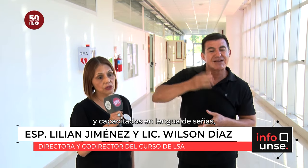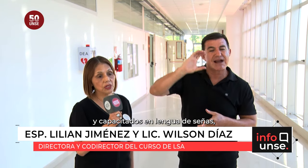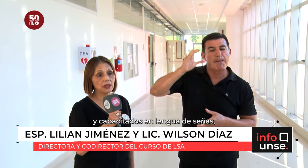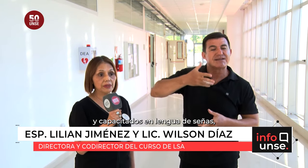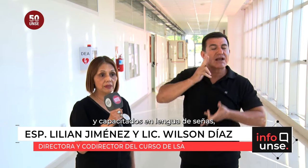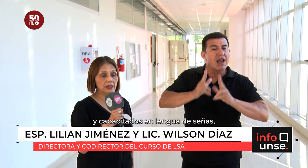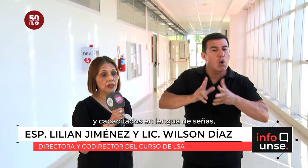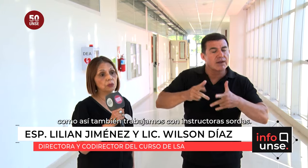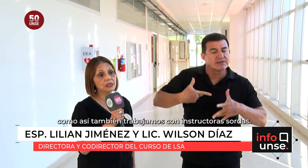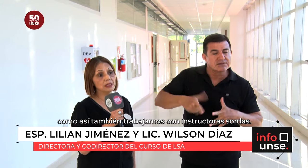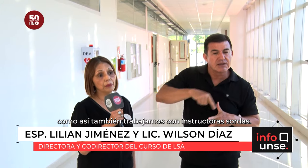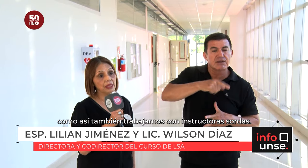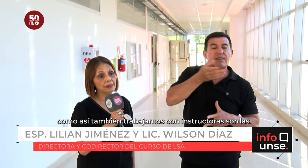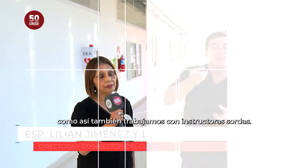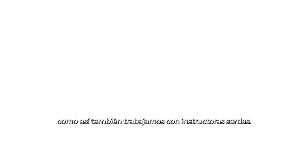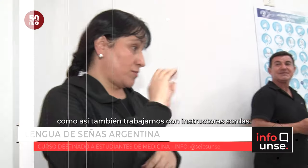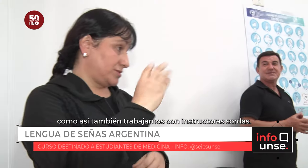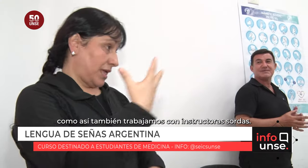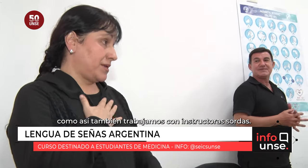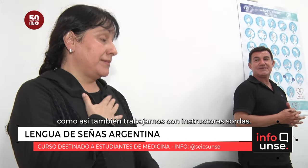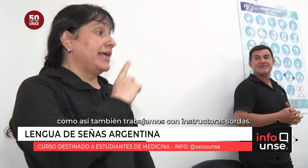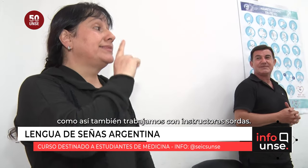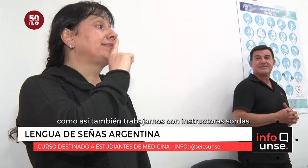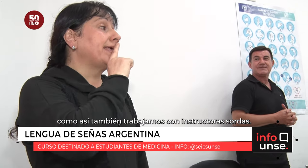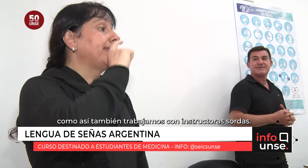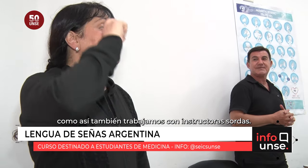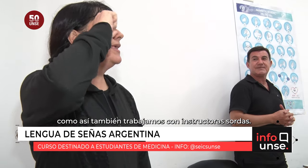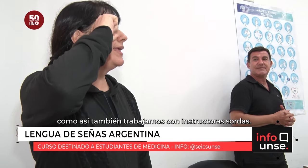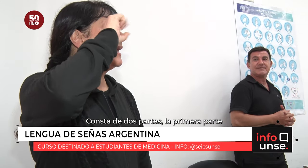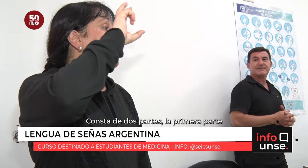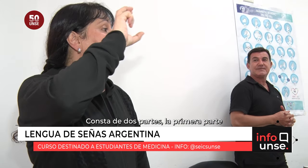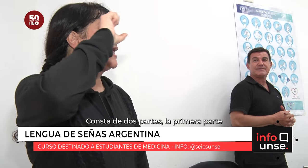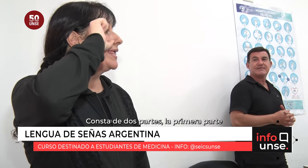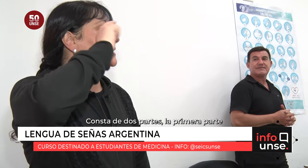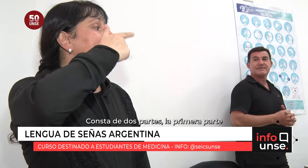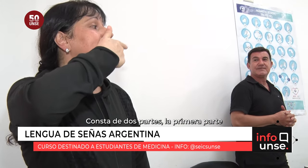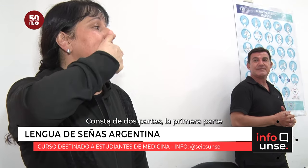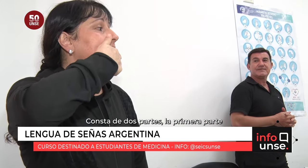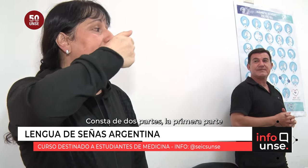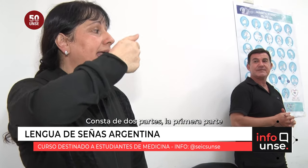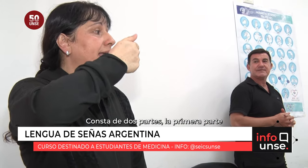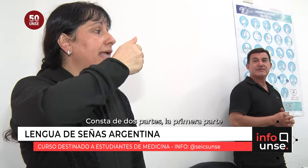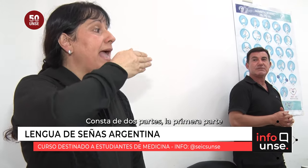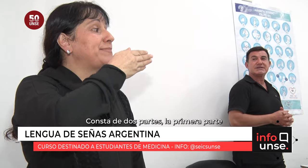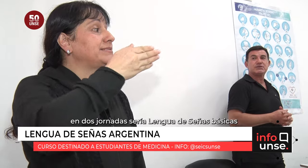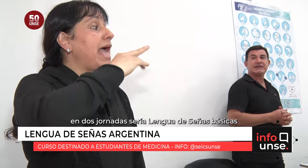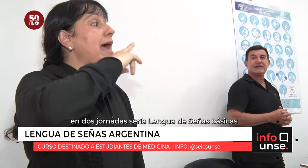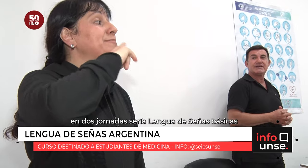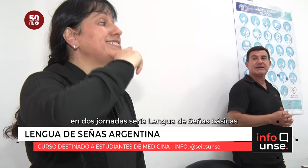capacitados en lengua de señas, como así también trabajamos con instructoras sordas. Consta de dos partes. La primera parte, en dos jornadas,